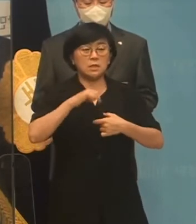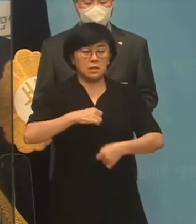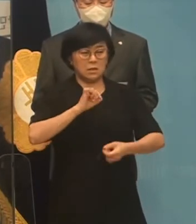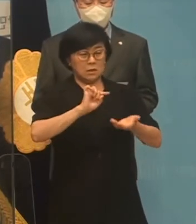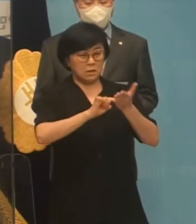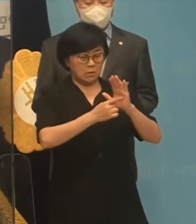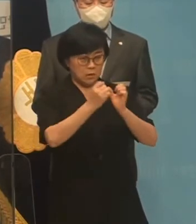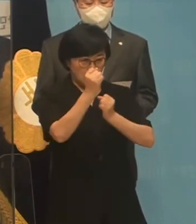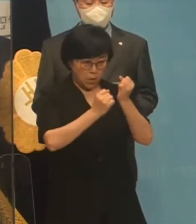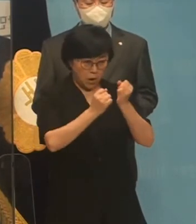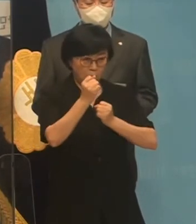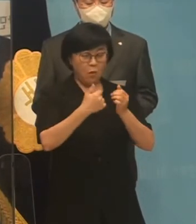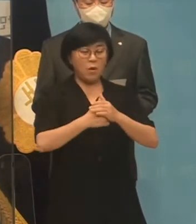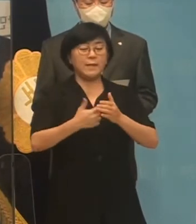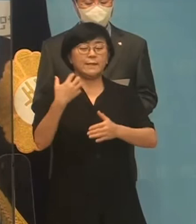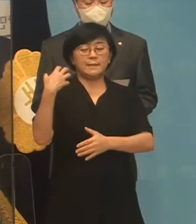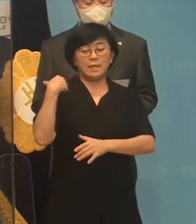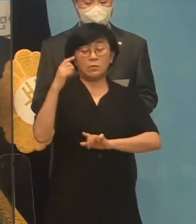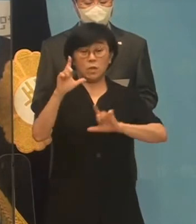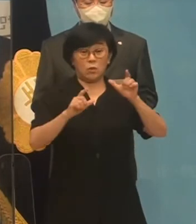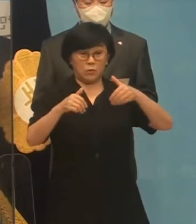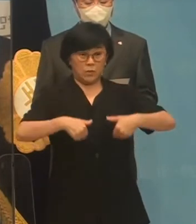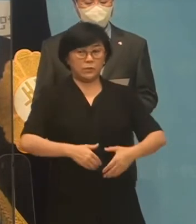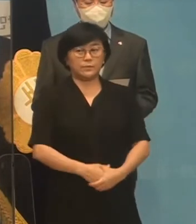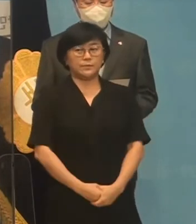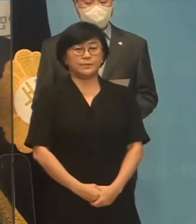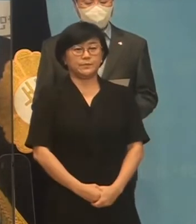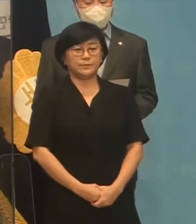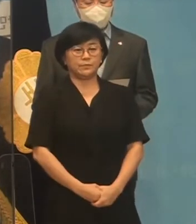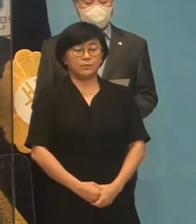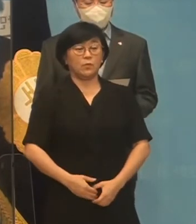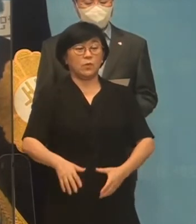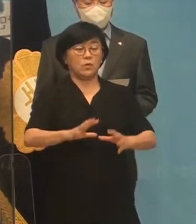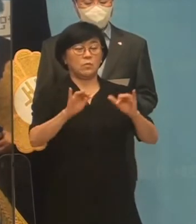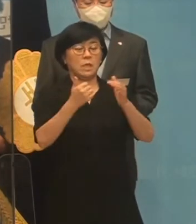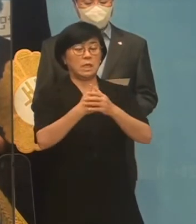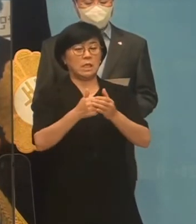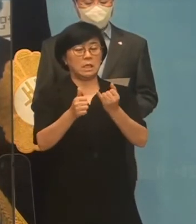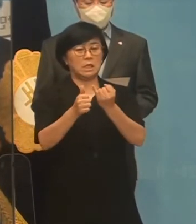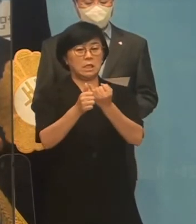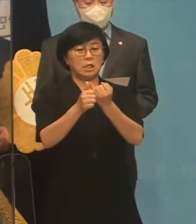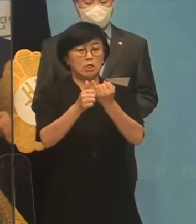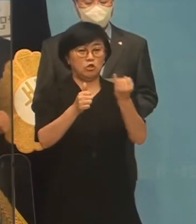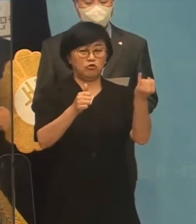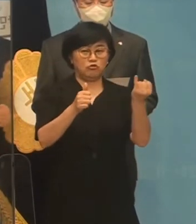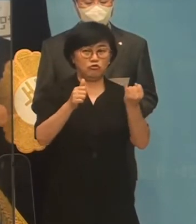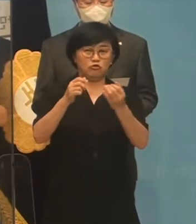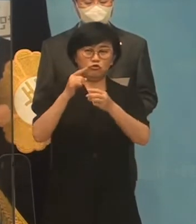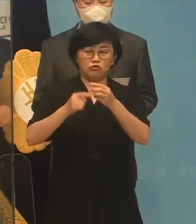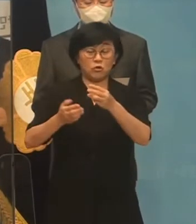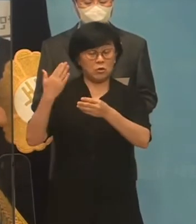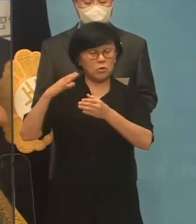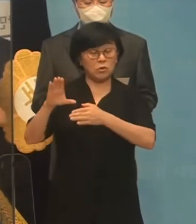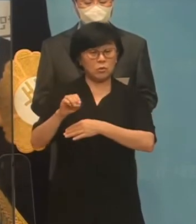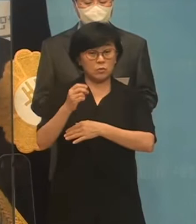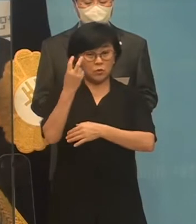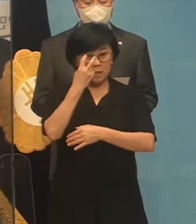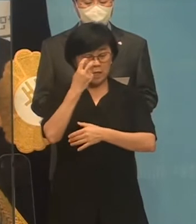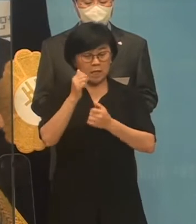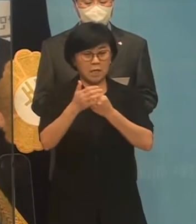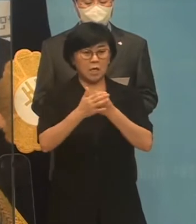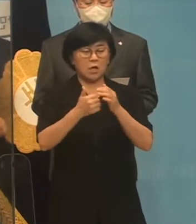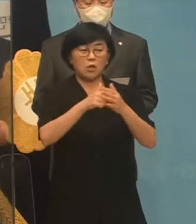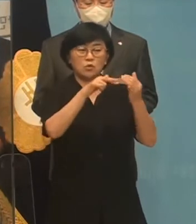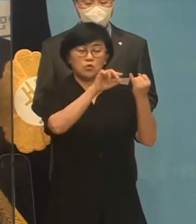해명하고 책임있는 태도를 보여야 합니다. 우리 국민은 김 씨의 남편인 윤석열 전 검찰총장이 조국